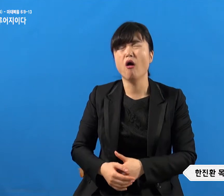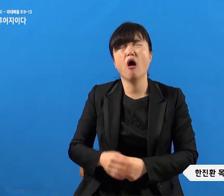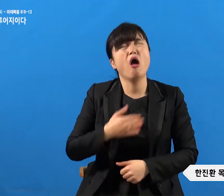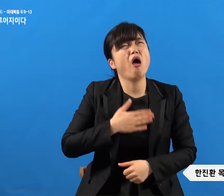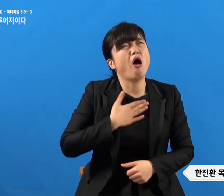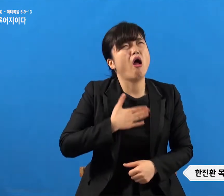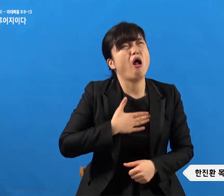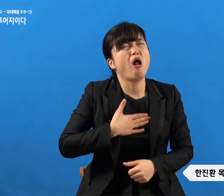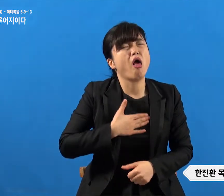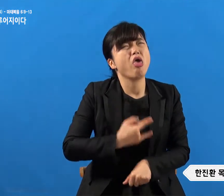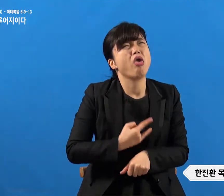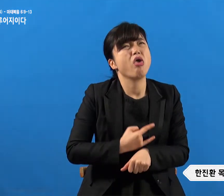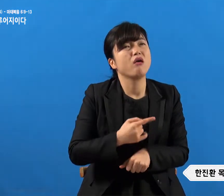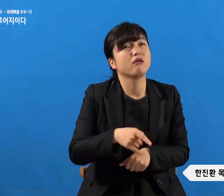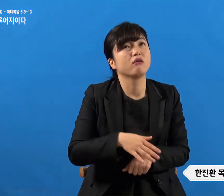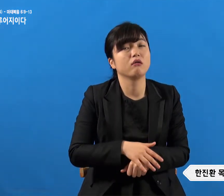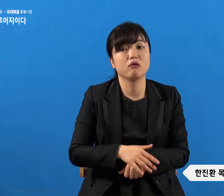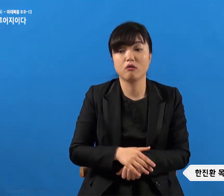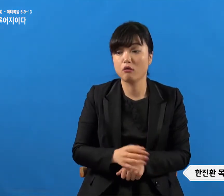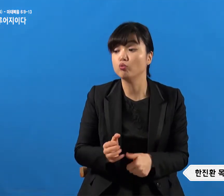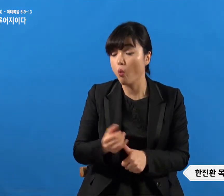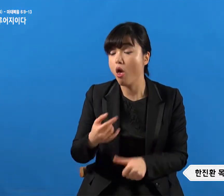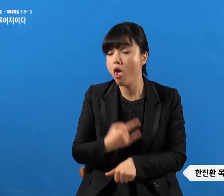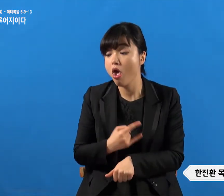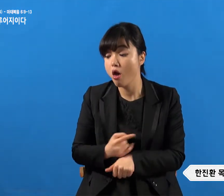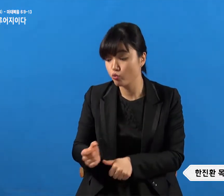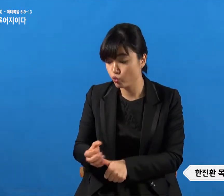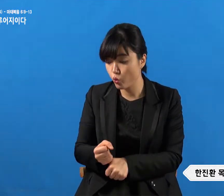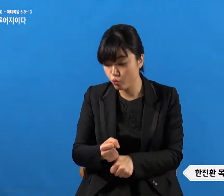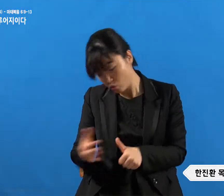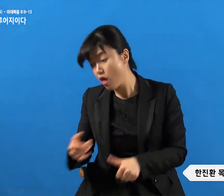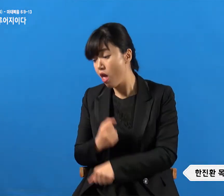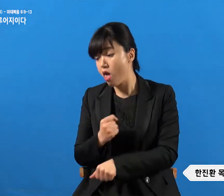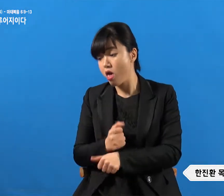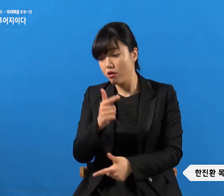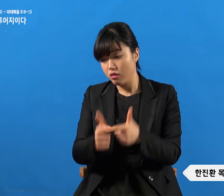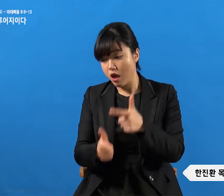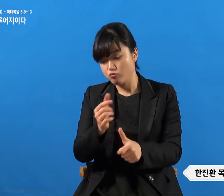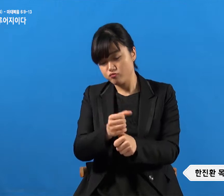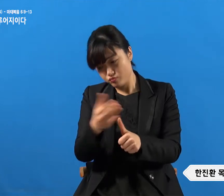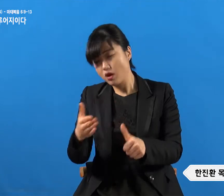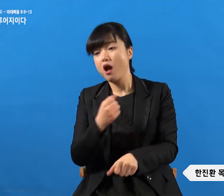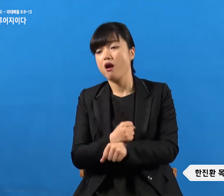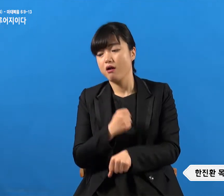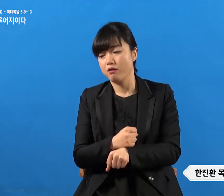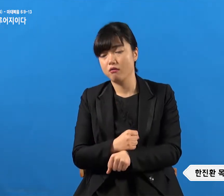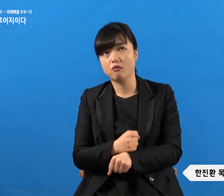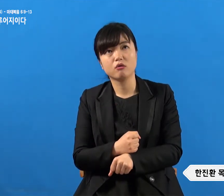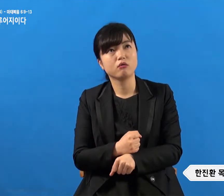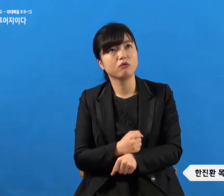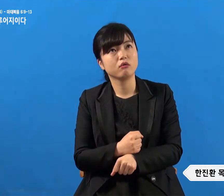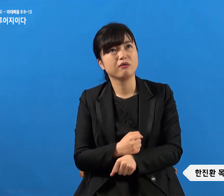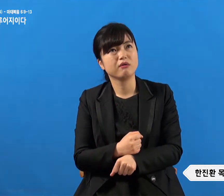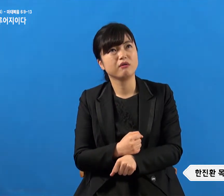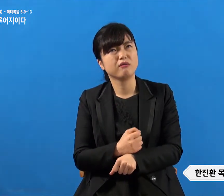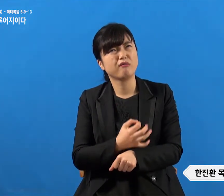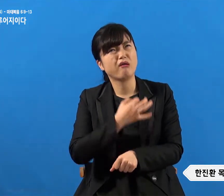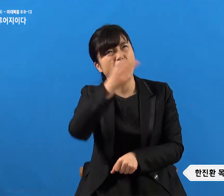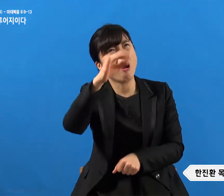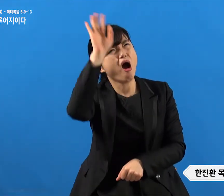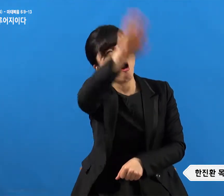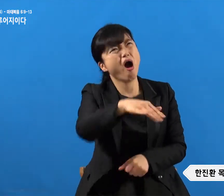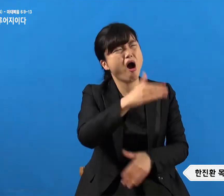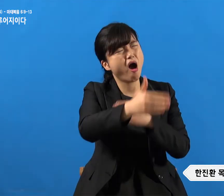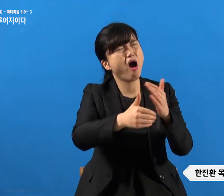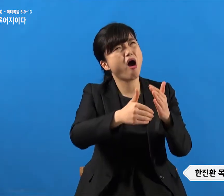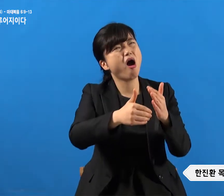하다 말다요. 그러면 너 손을 놓아라. 이 사람이 조금 있다가 소리를